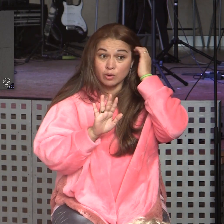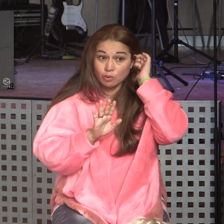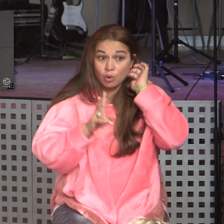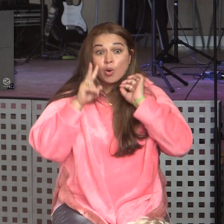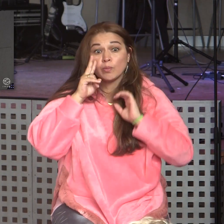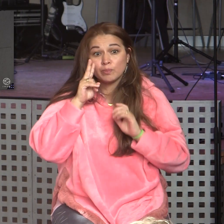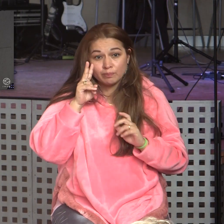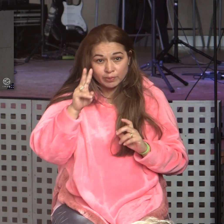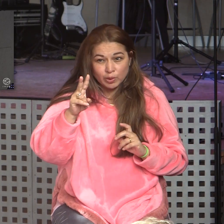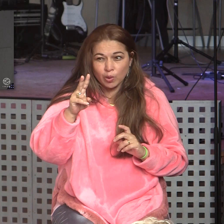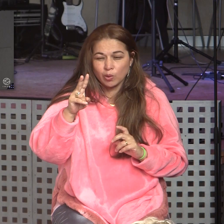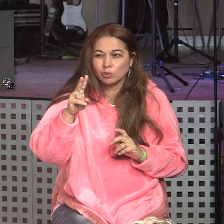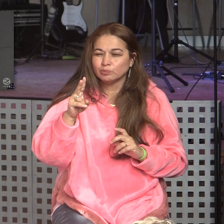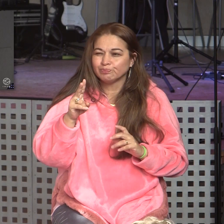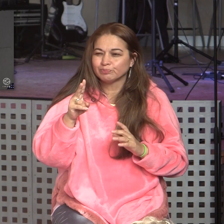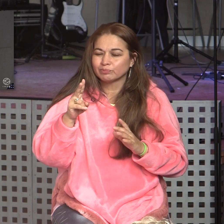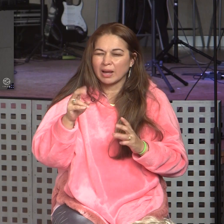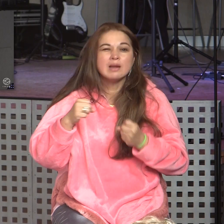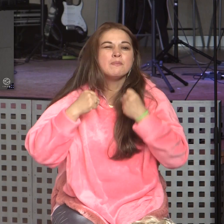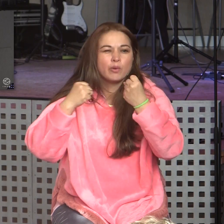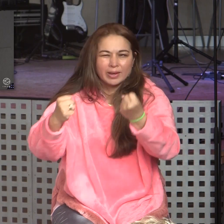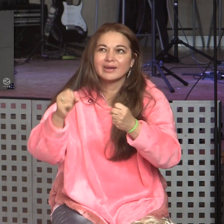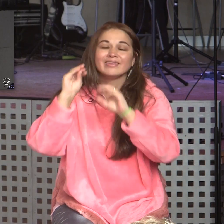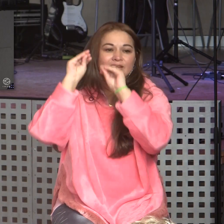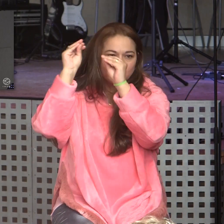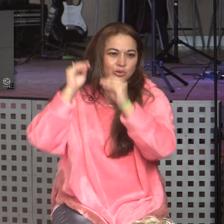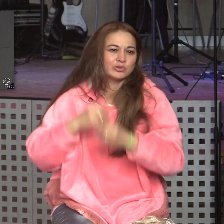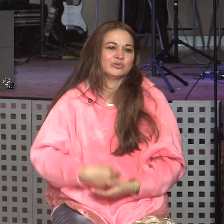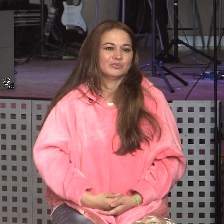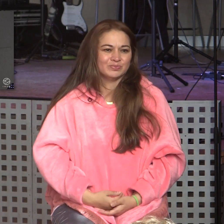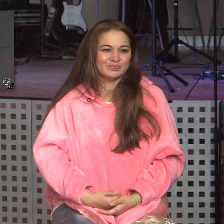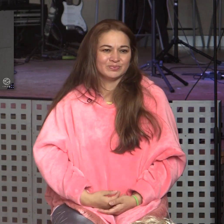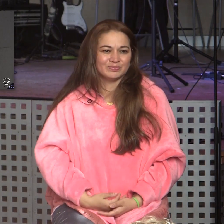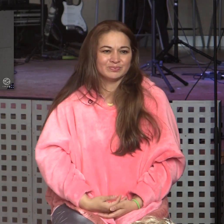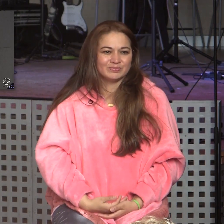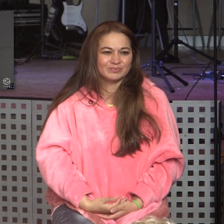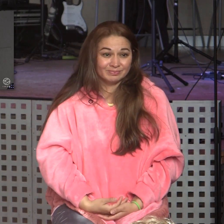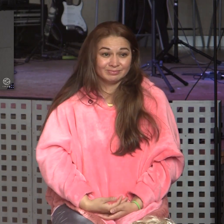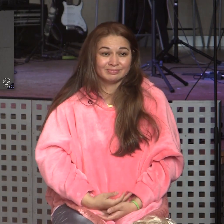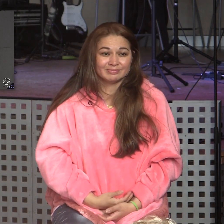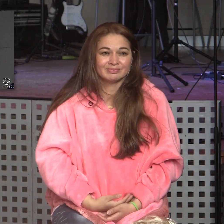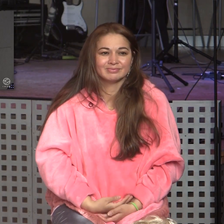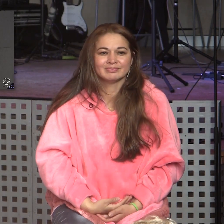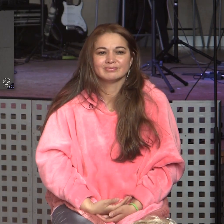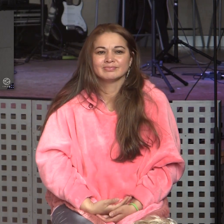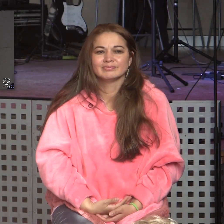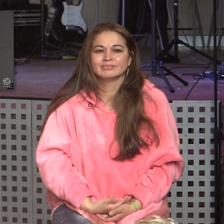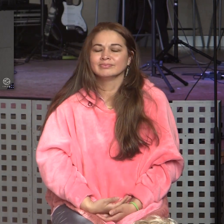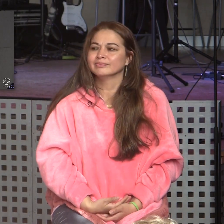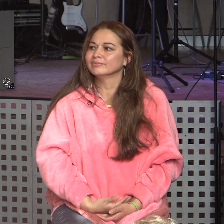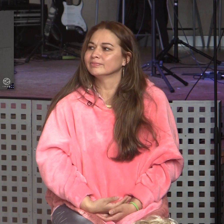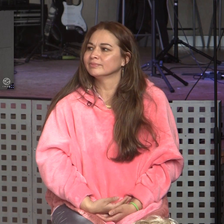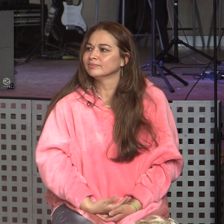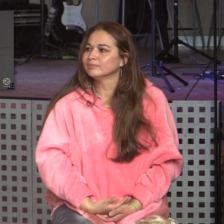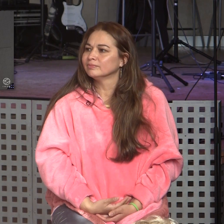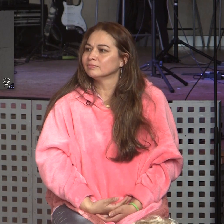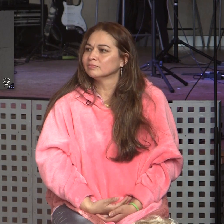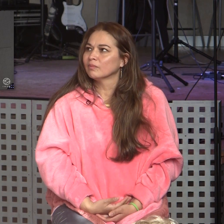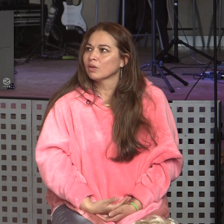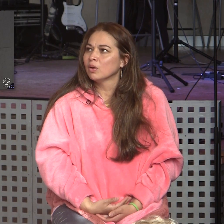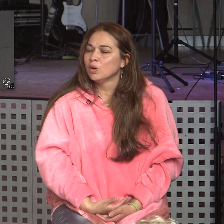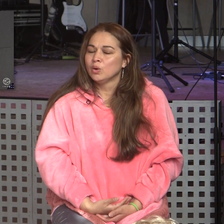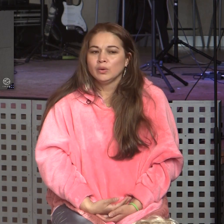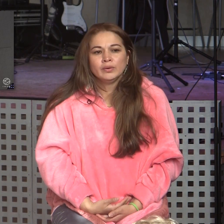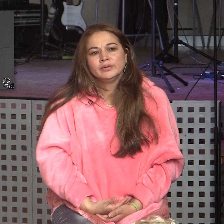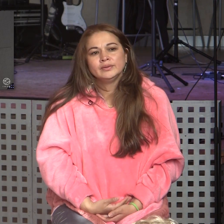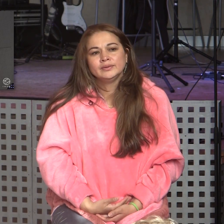tuvo. Por eso digo, él continuamente, cuando ya sale Israel de Egipto, e Israel mete la pata, ya sabéis